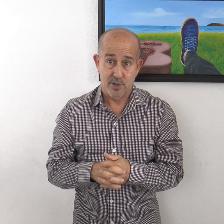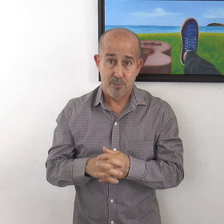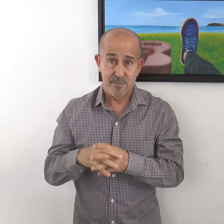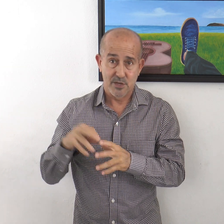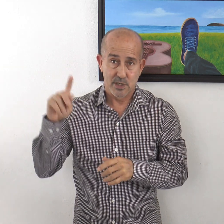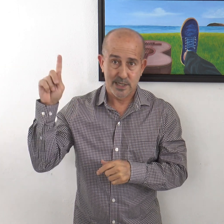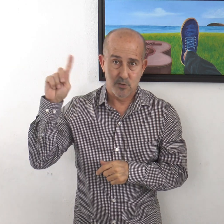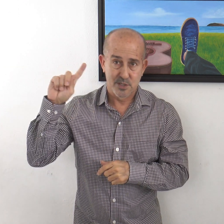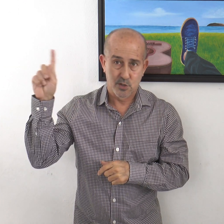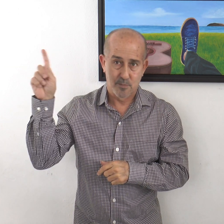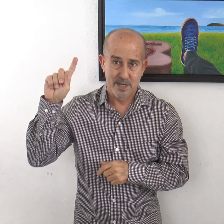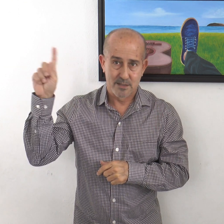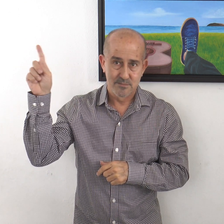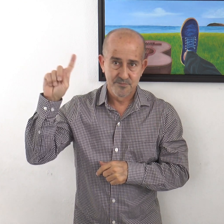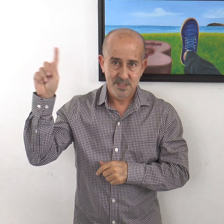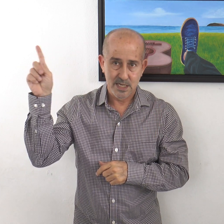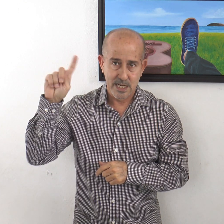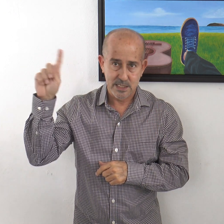pues mire, yo les recomiendo que los vean. Salen aquí